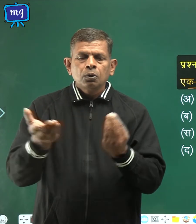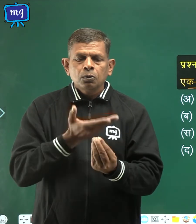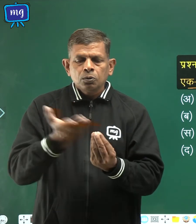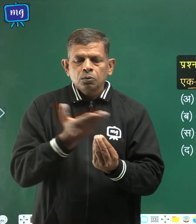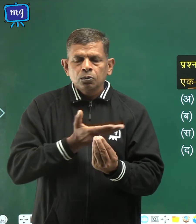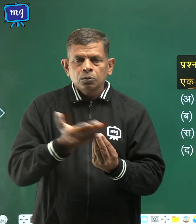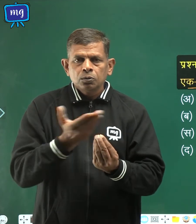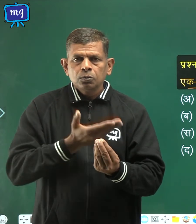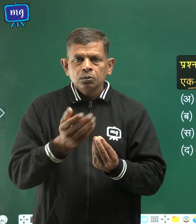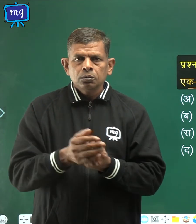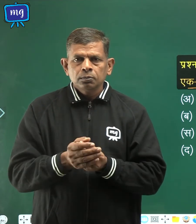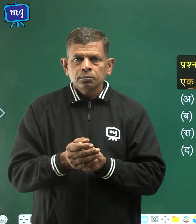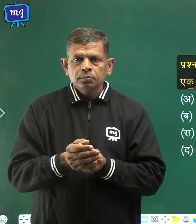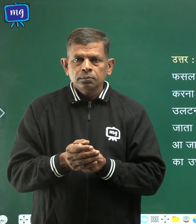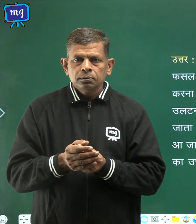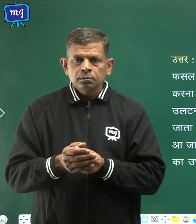थ्रेशिंग।